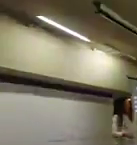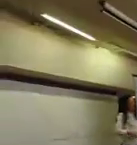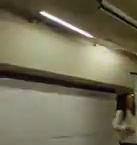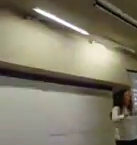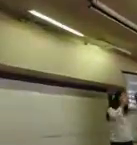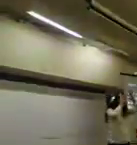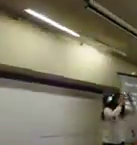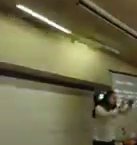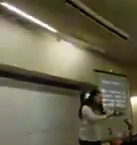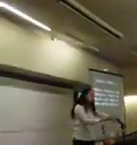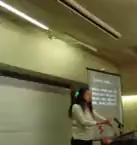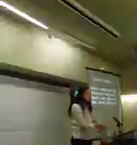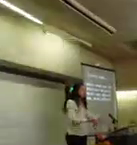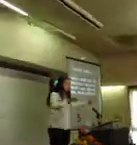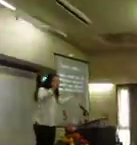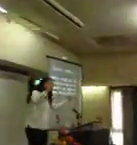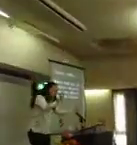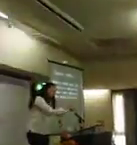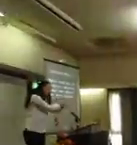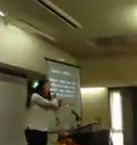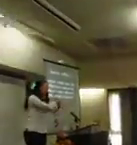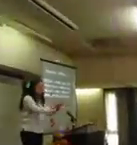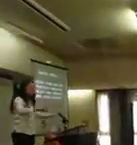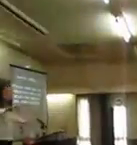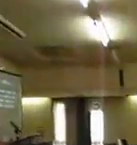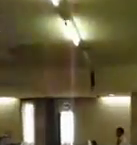パワーポイントね、 はい、アイコンで、